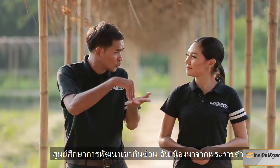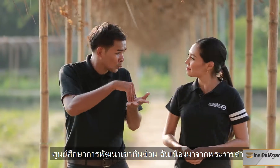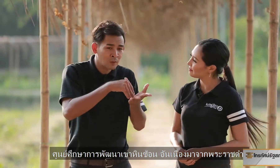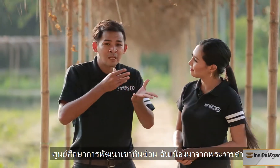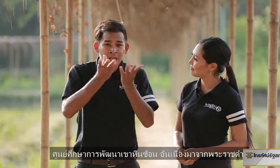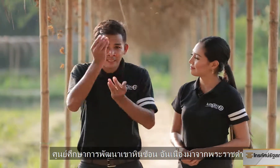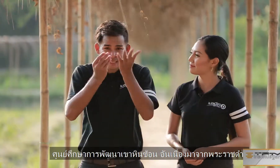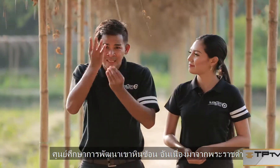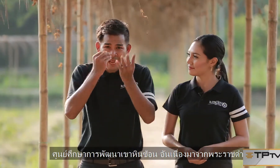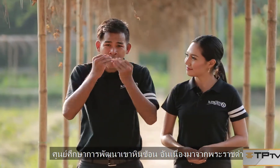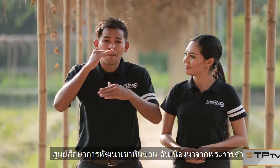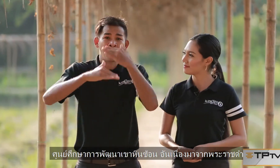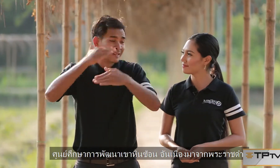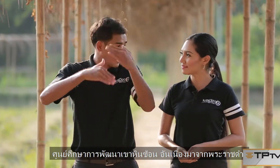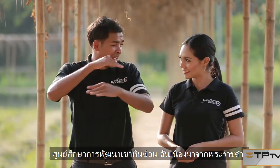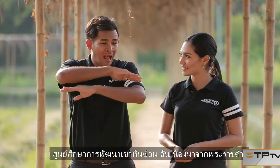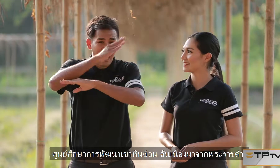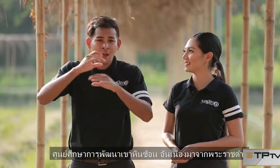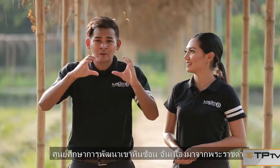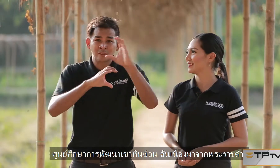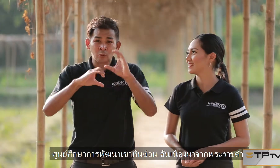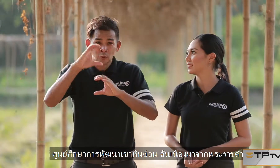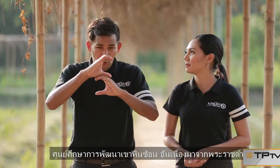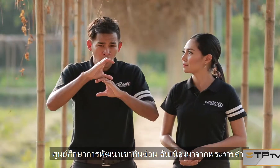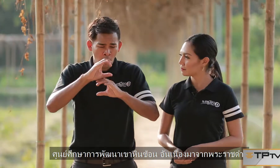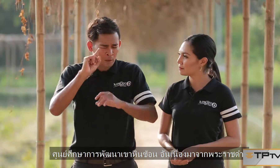ศูนย์ศึกษาการพัฒนาเขาหินซ้อนอันเนื่องมาจากพระราชดำ